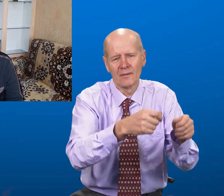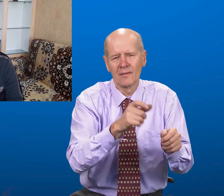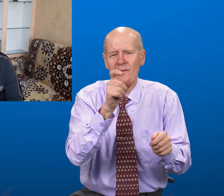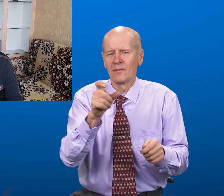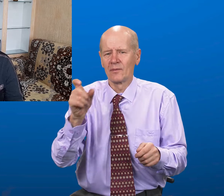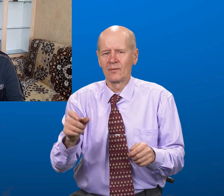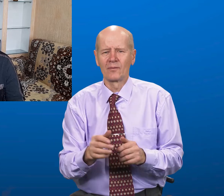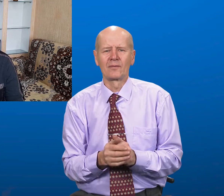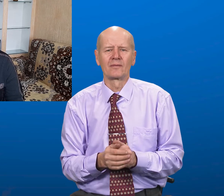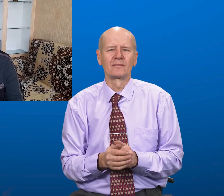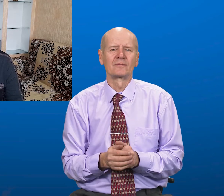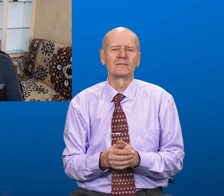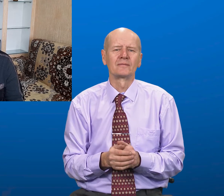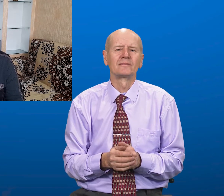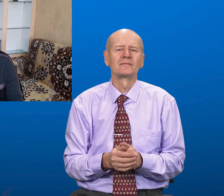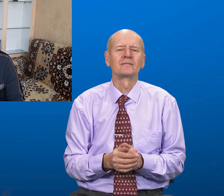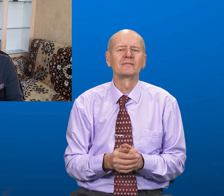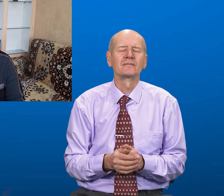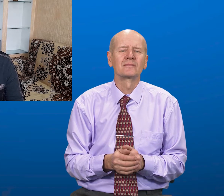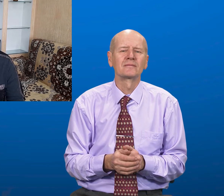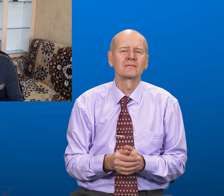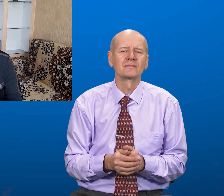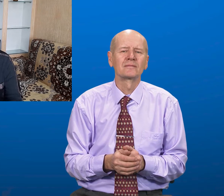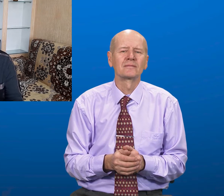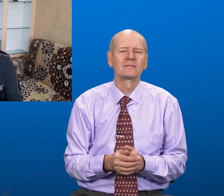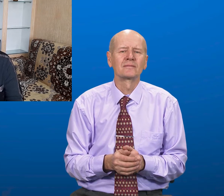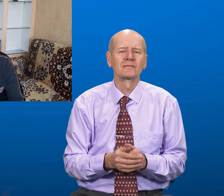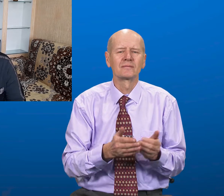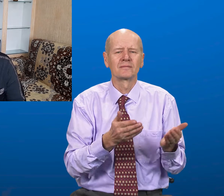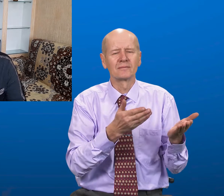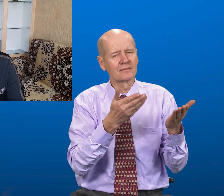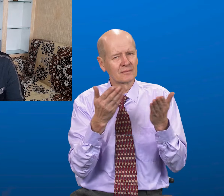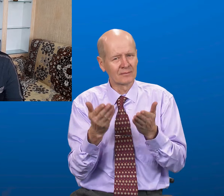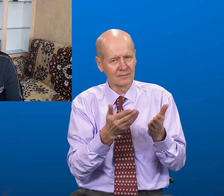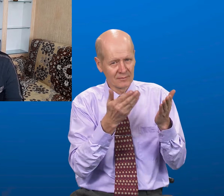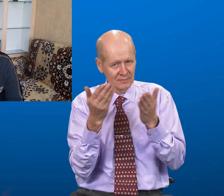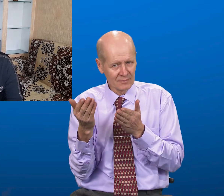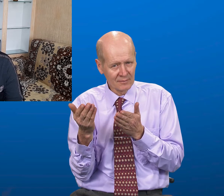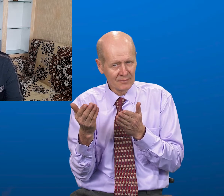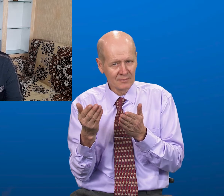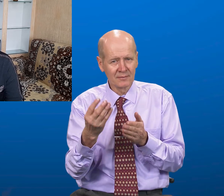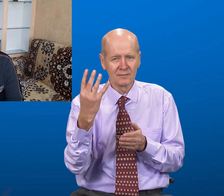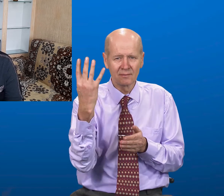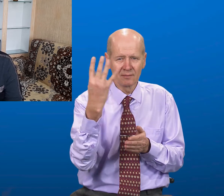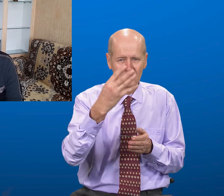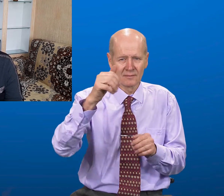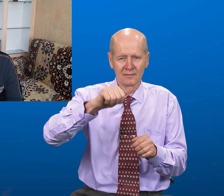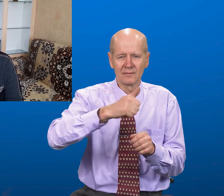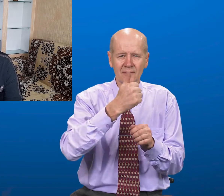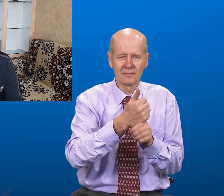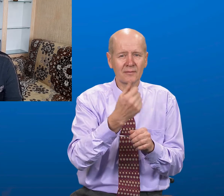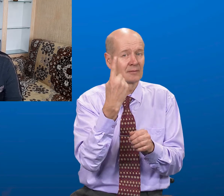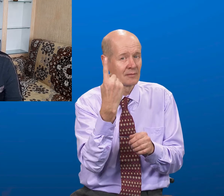знают. Итак, первый отрывок. Прочитайте, пожалуйста, самостоятельно первый и второй тексты из